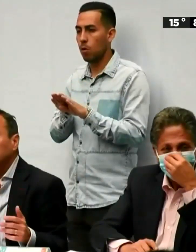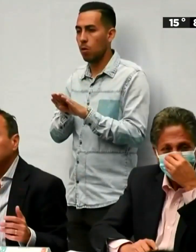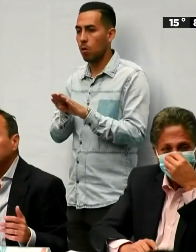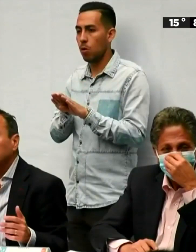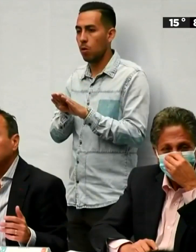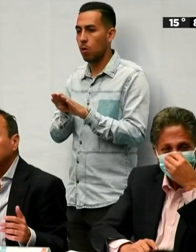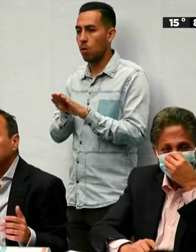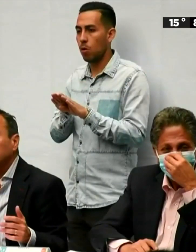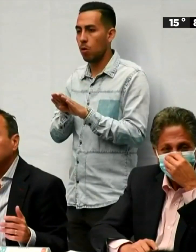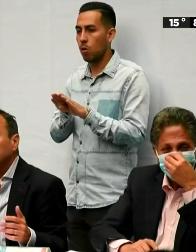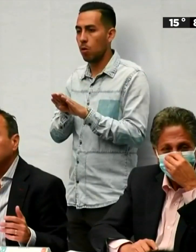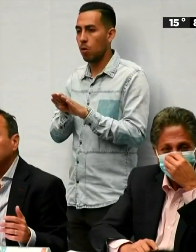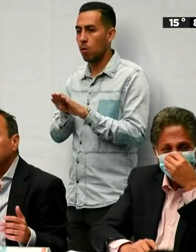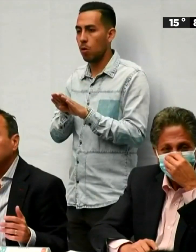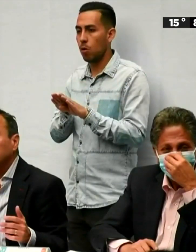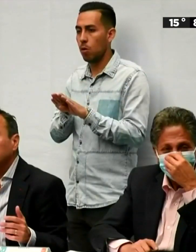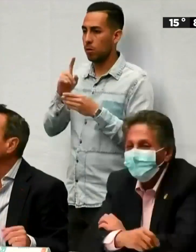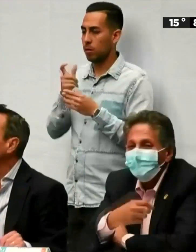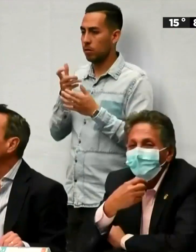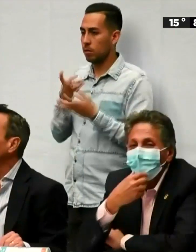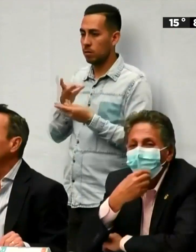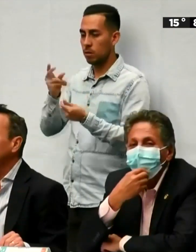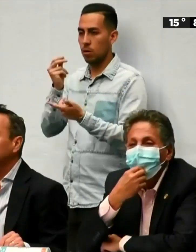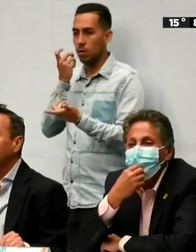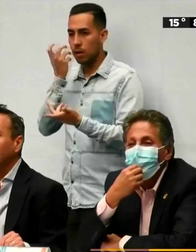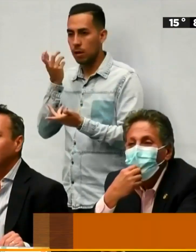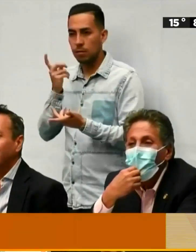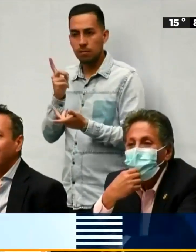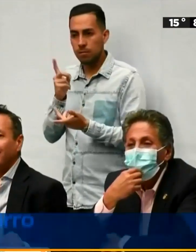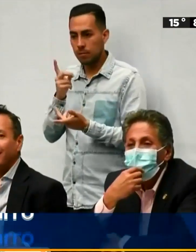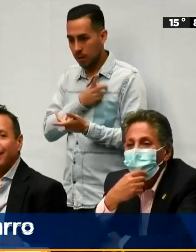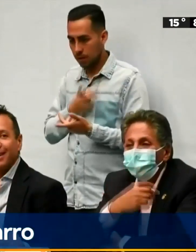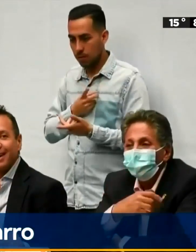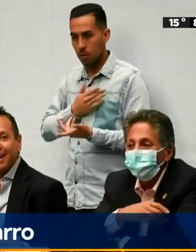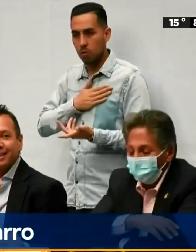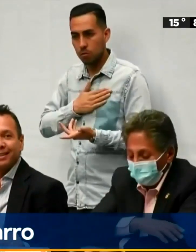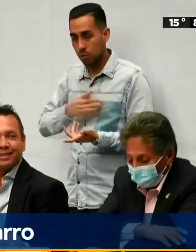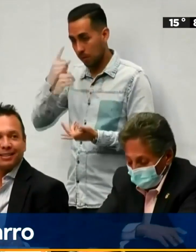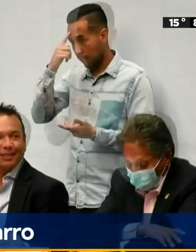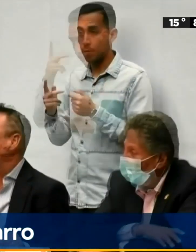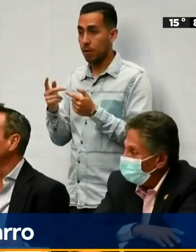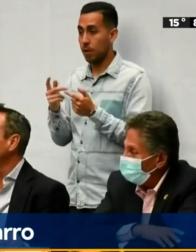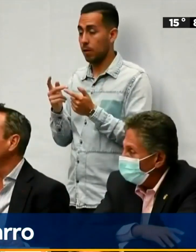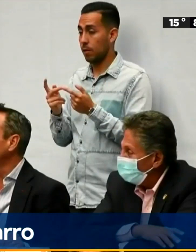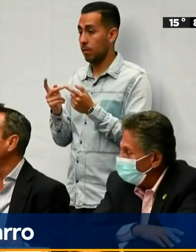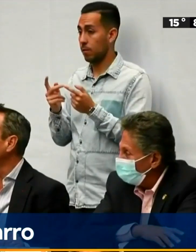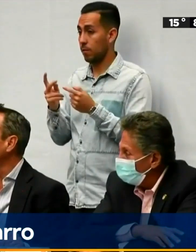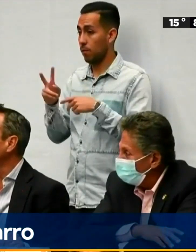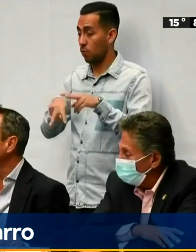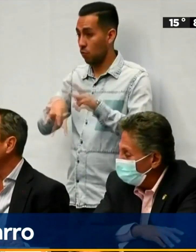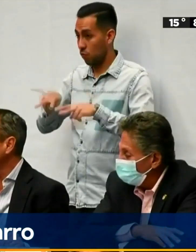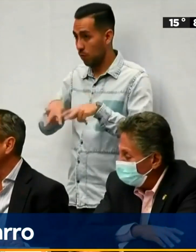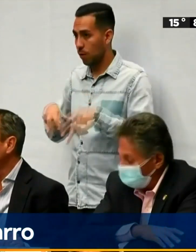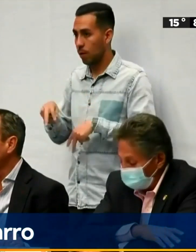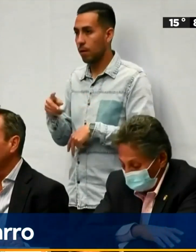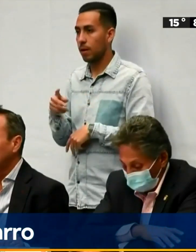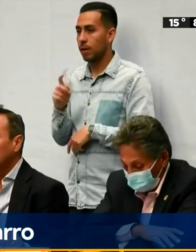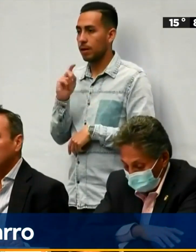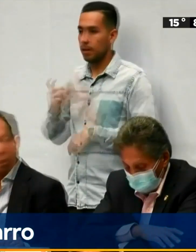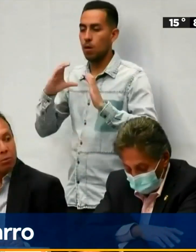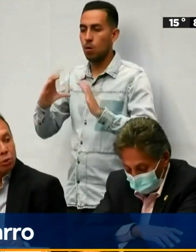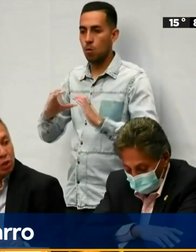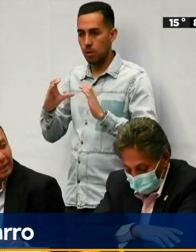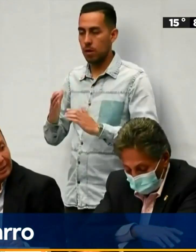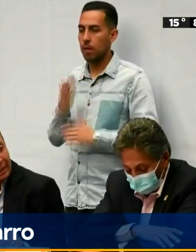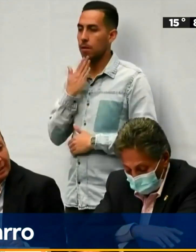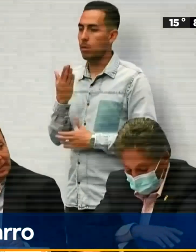Aquí no escatimamos recursos y vamos a seguir apoyando con todo para que este gran espectáculo deportivo y